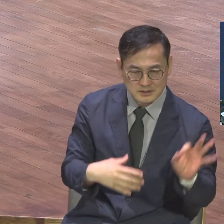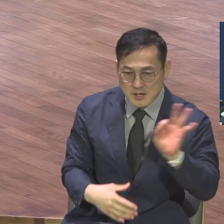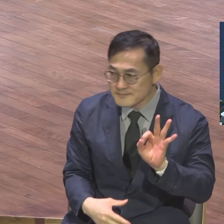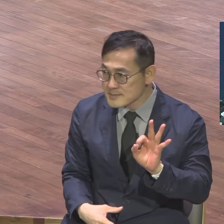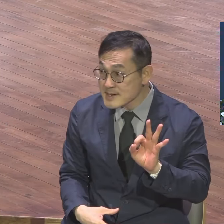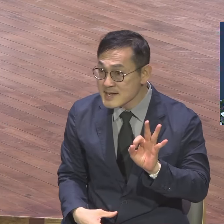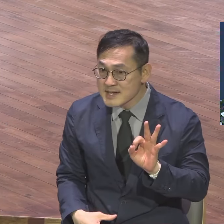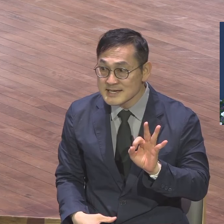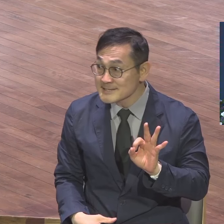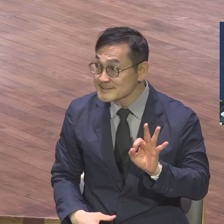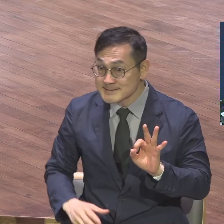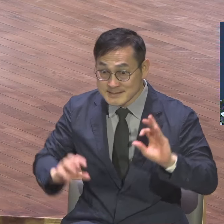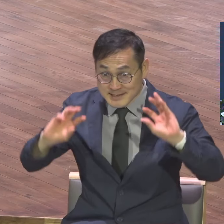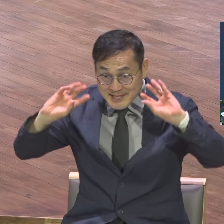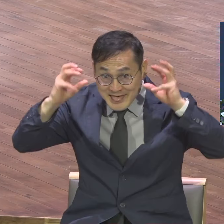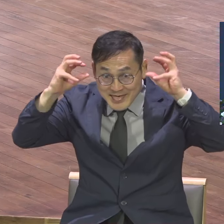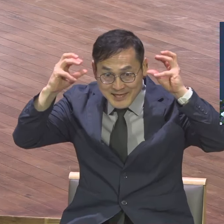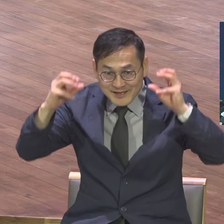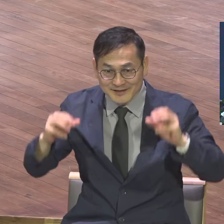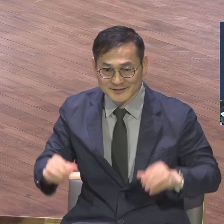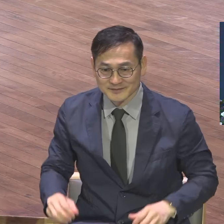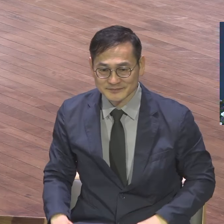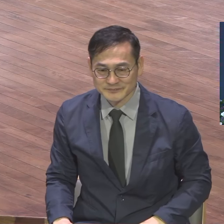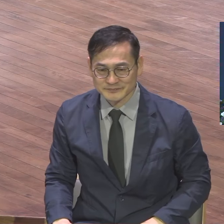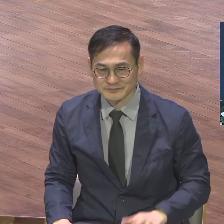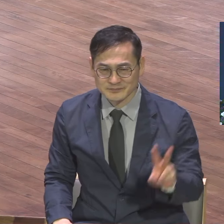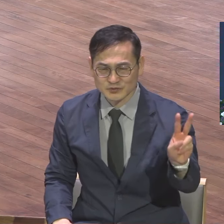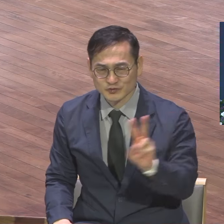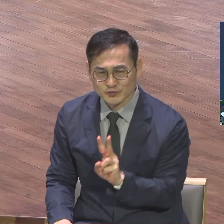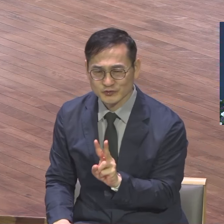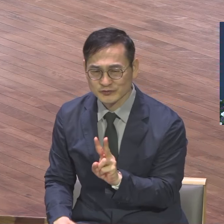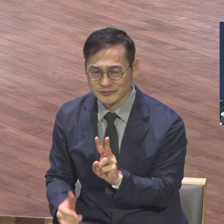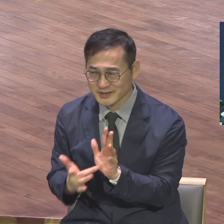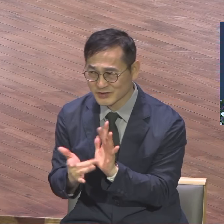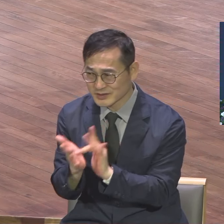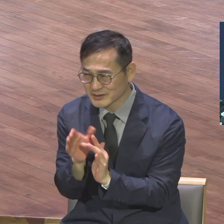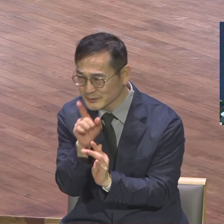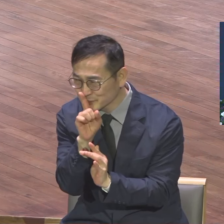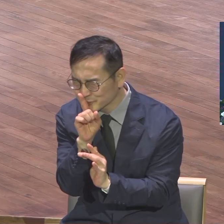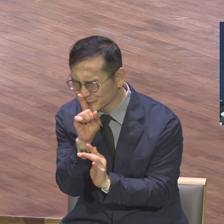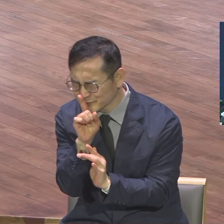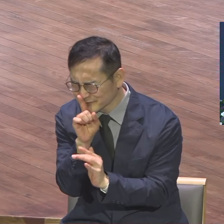예수님과 가장 가까이 있었던 이 야고보 요한.